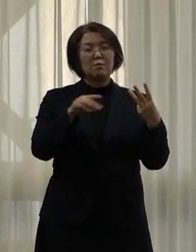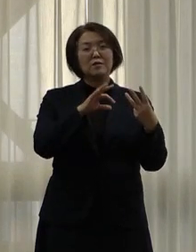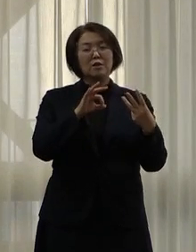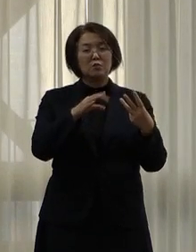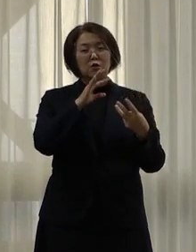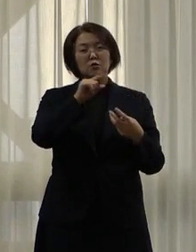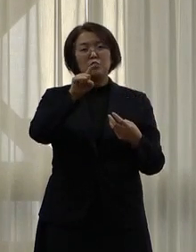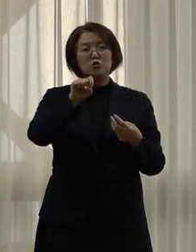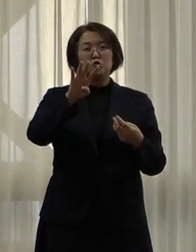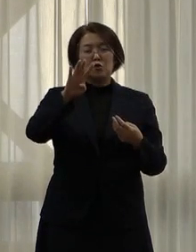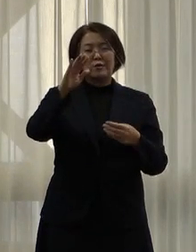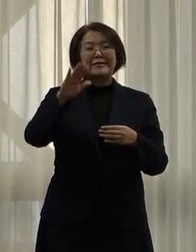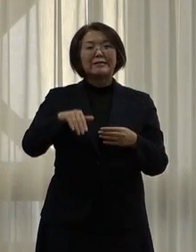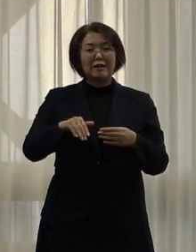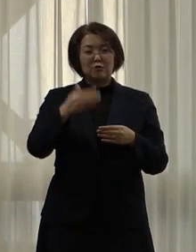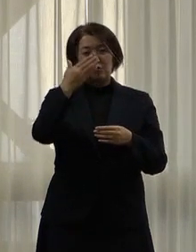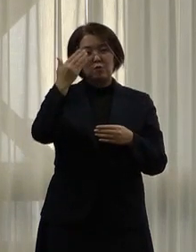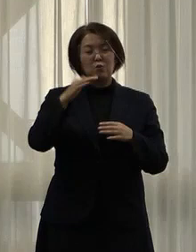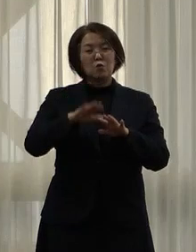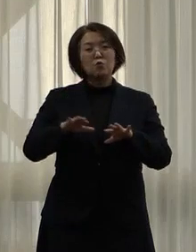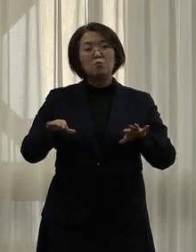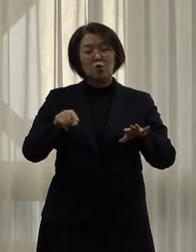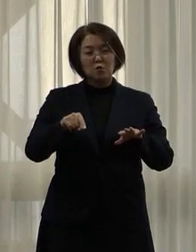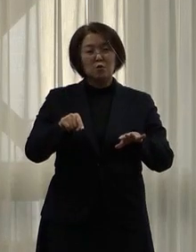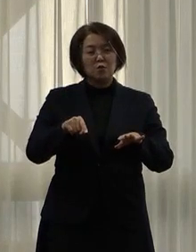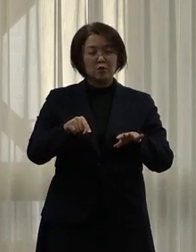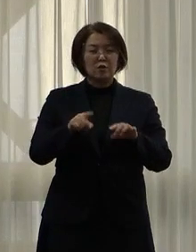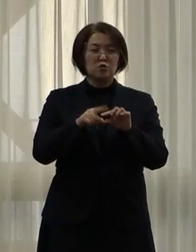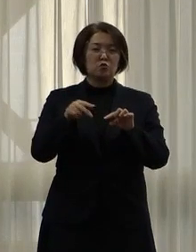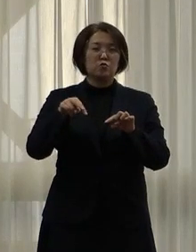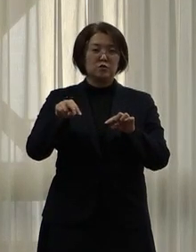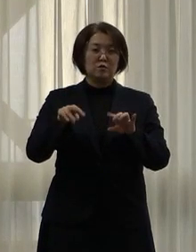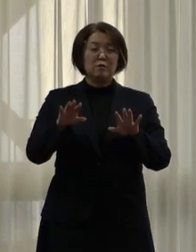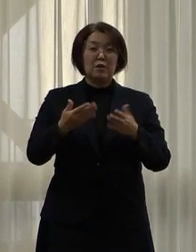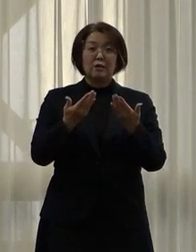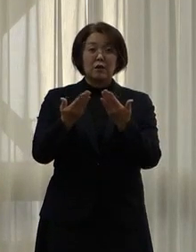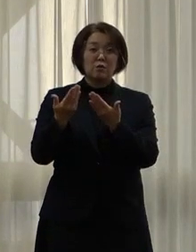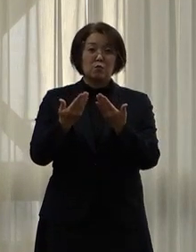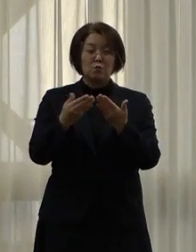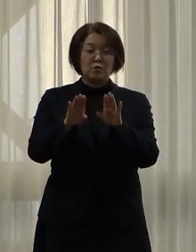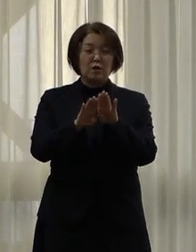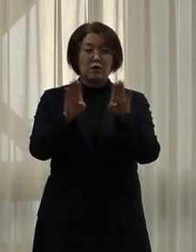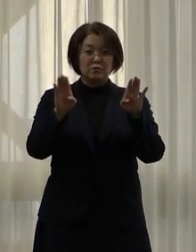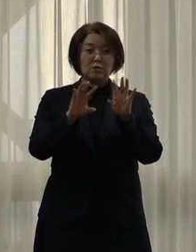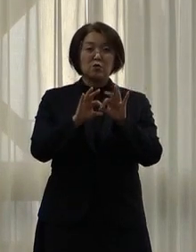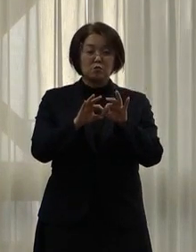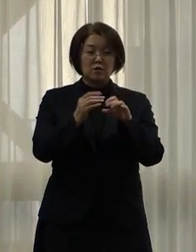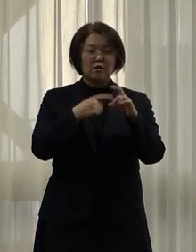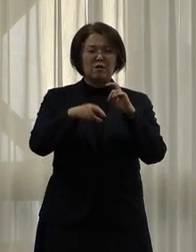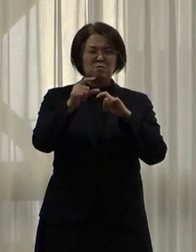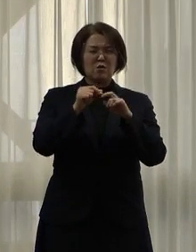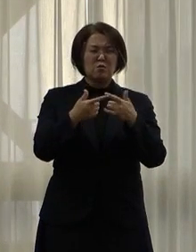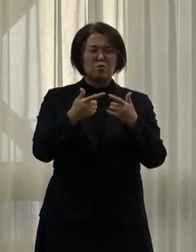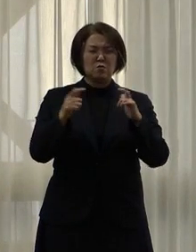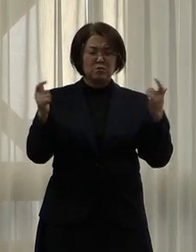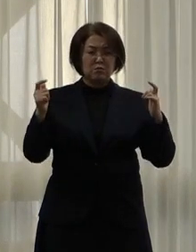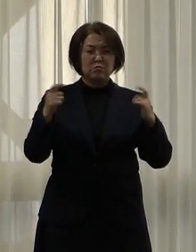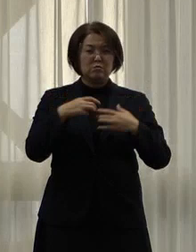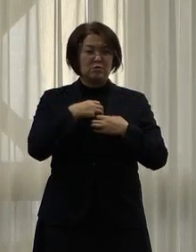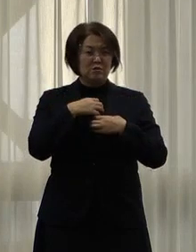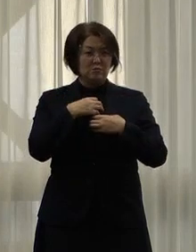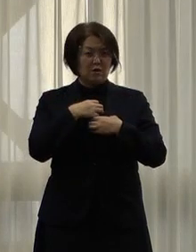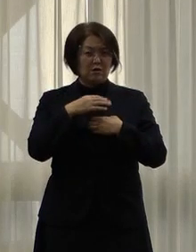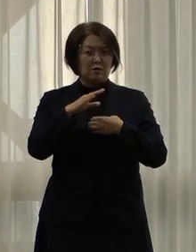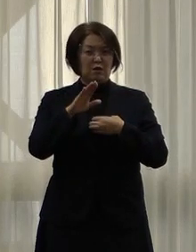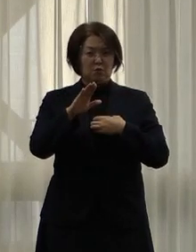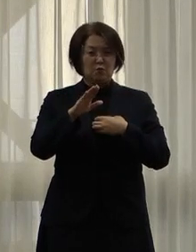さんへの感染でした。まあ、ですから今回学校が始まるということで、それが拡大をしていくということが懸念を